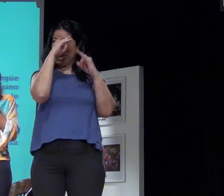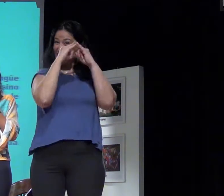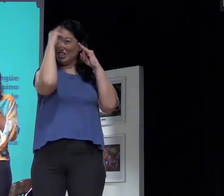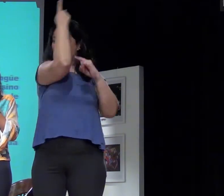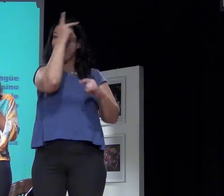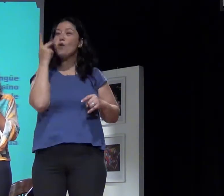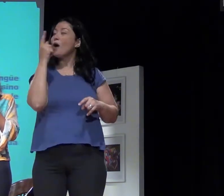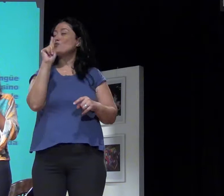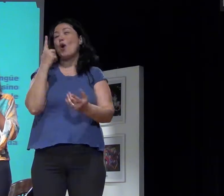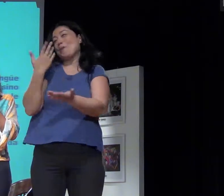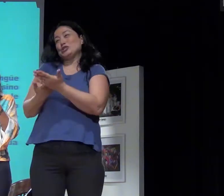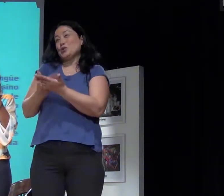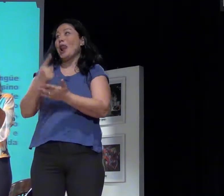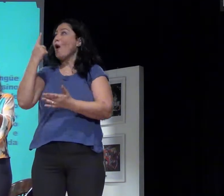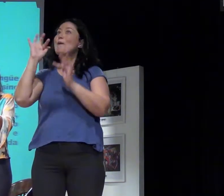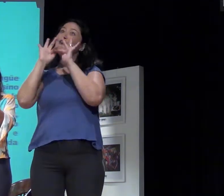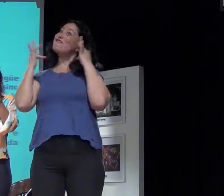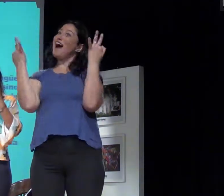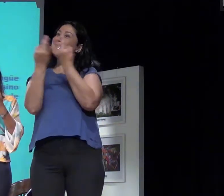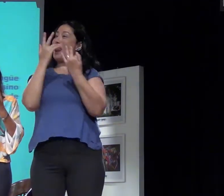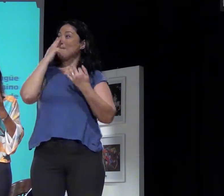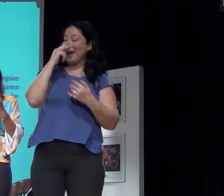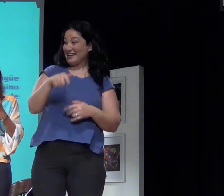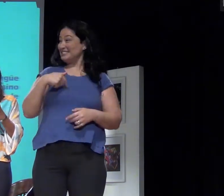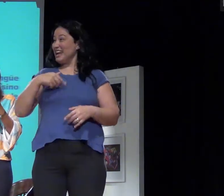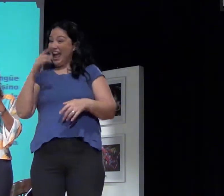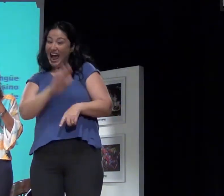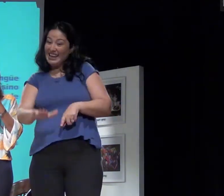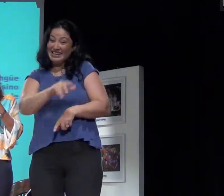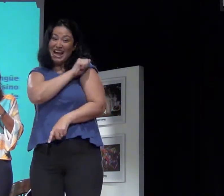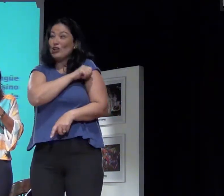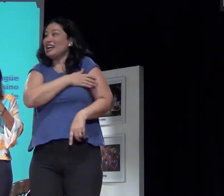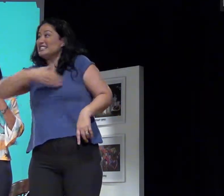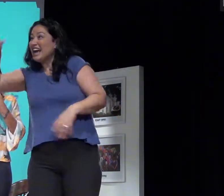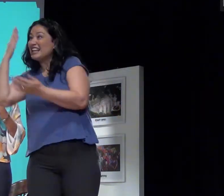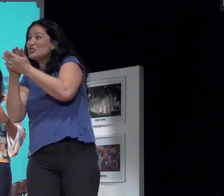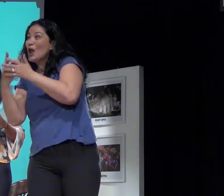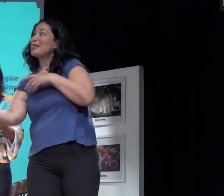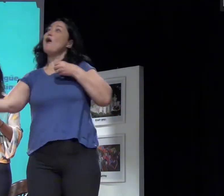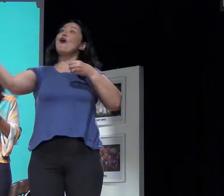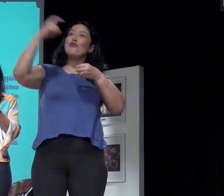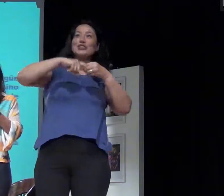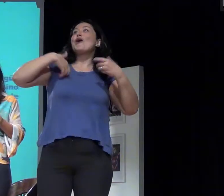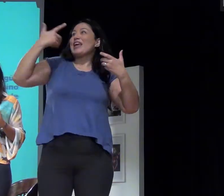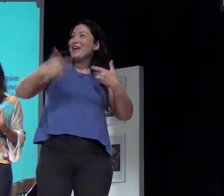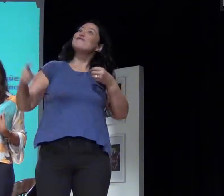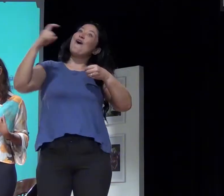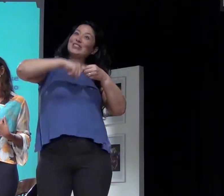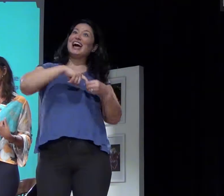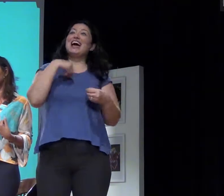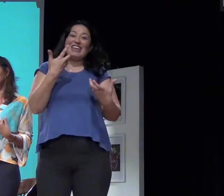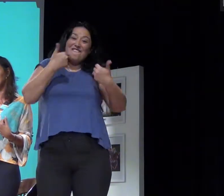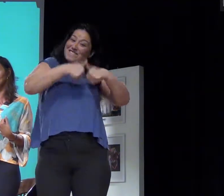nós somos uma grande família. O aluno sai da escola e volta para a escola. Volta por quê? Porque eu quero aprender mais também com o ouvinte que está